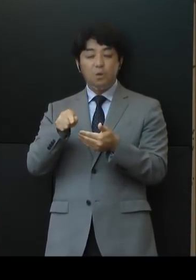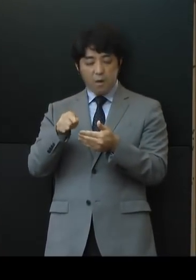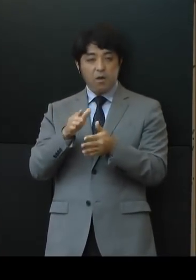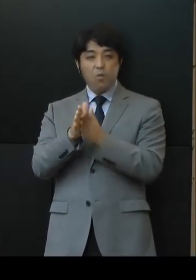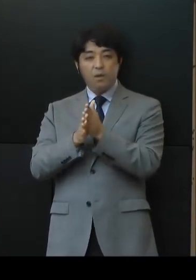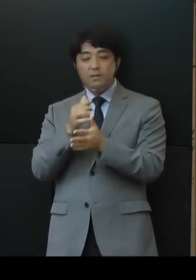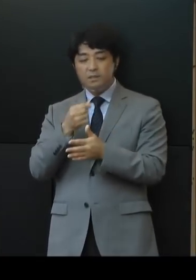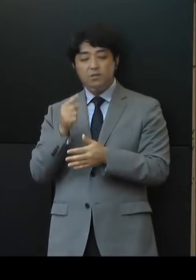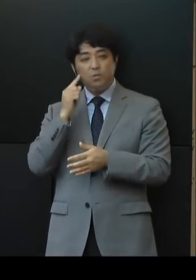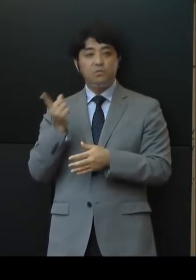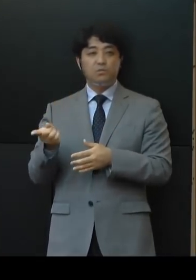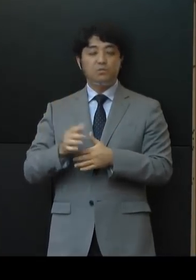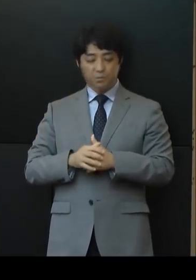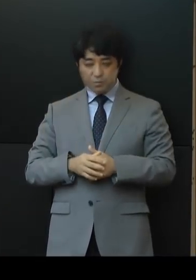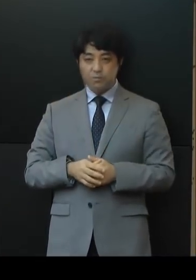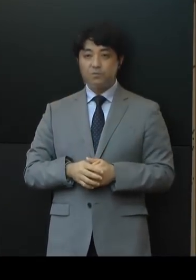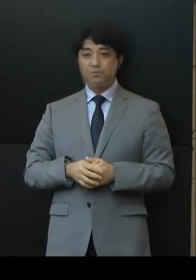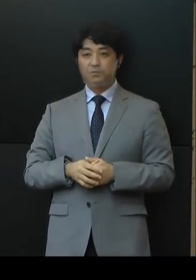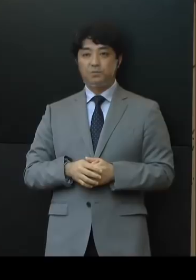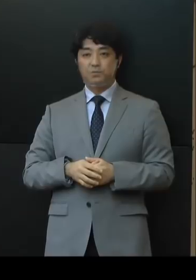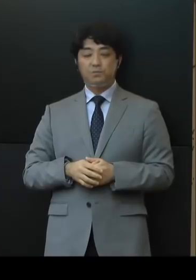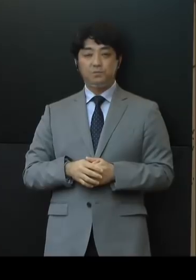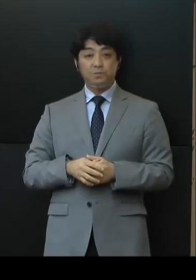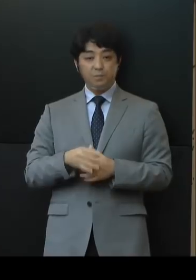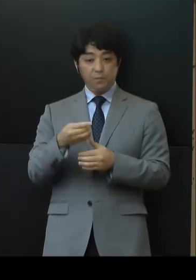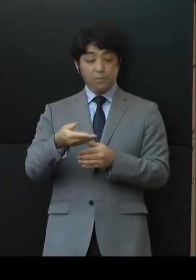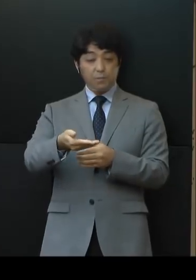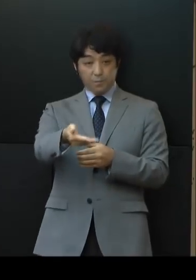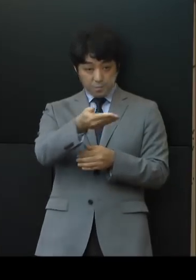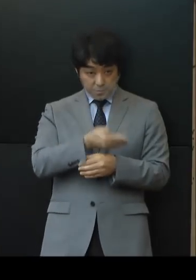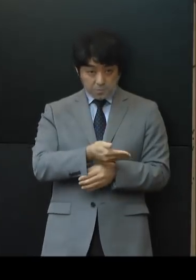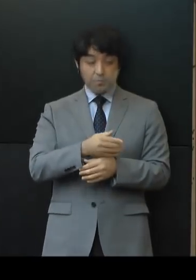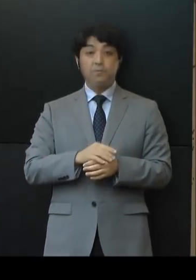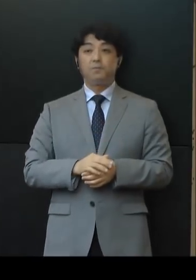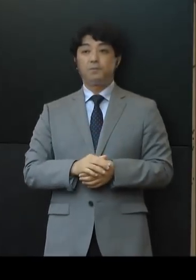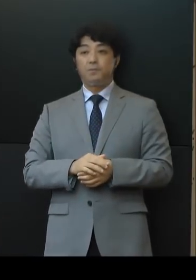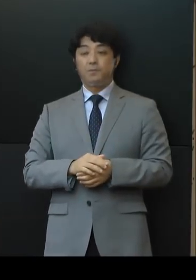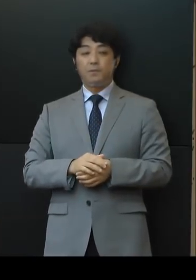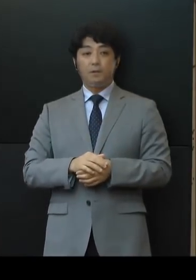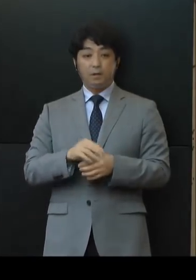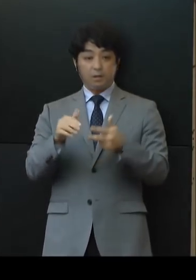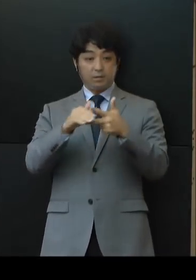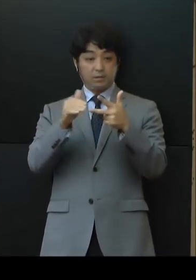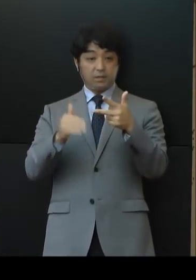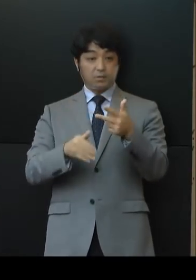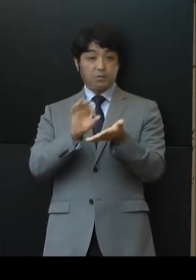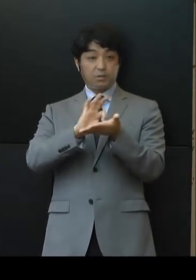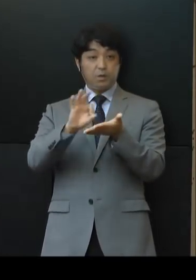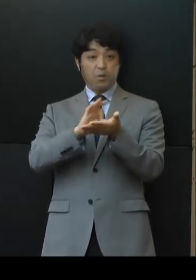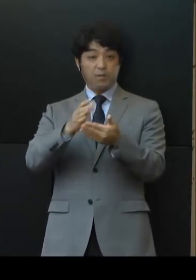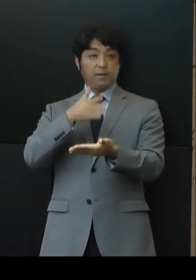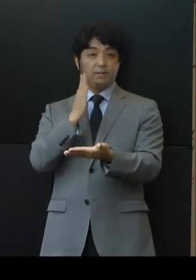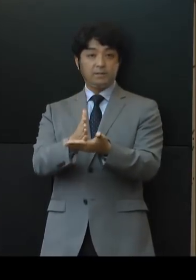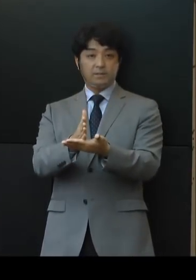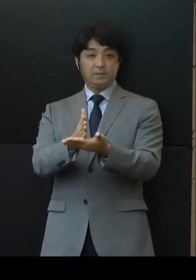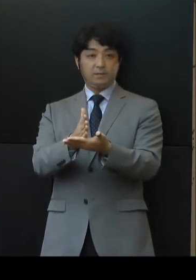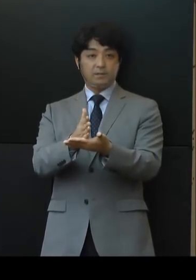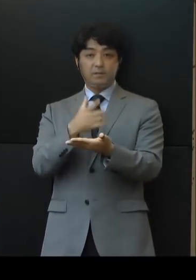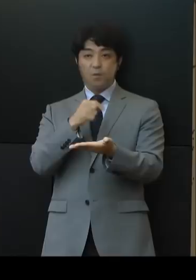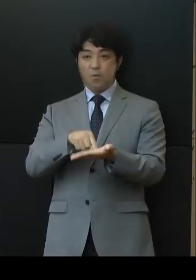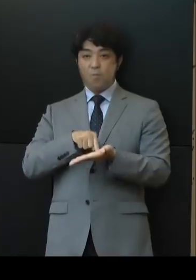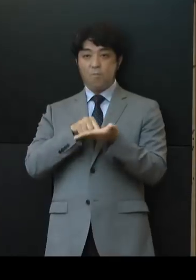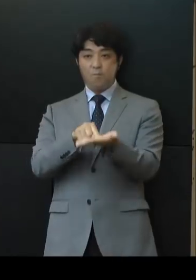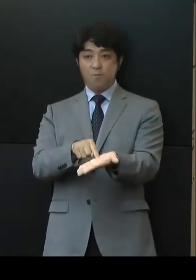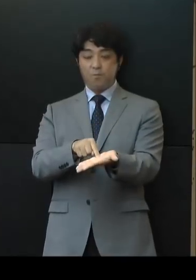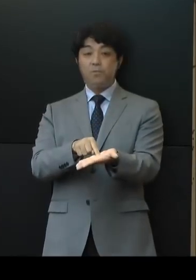でございます。5は割愛いたしまして6番目で施設の使用停止の要請等でございます。